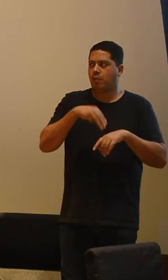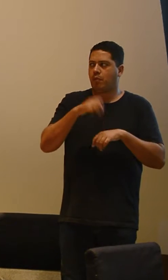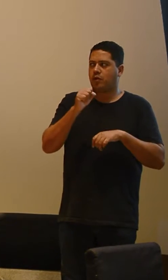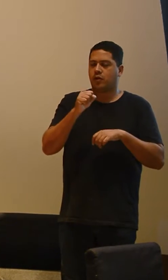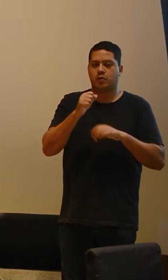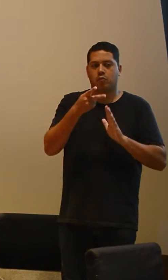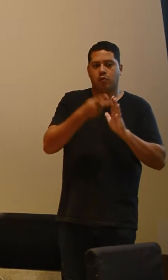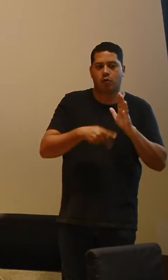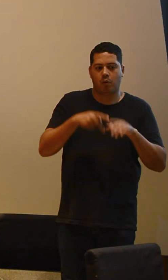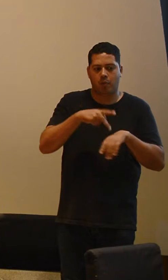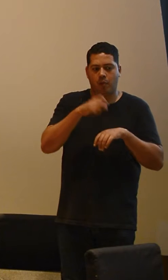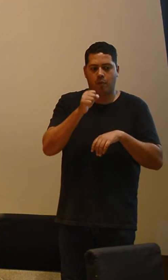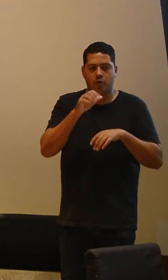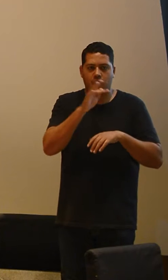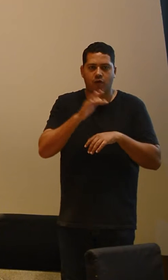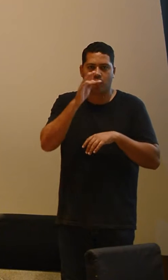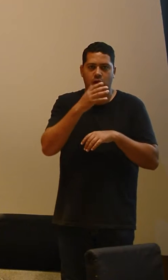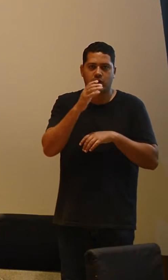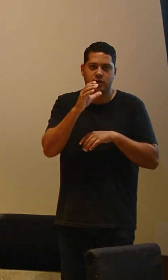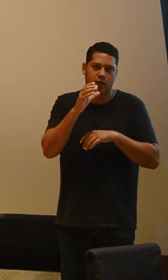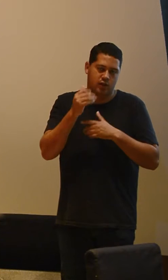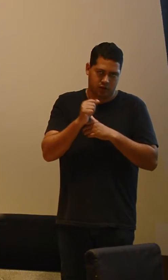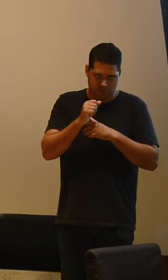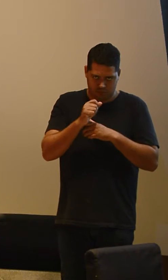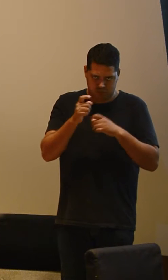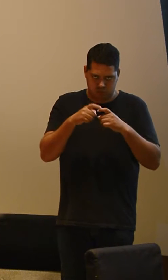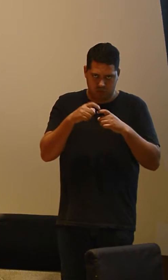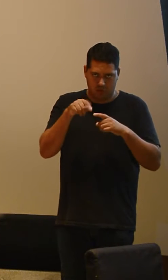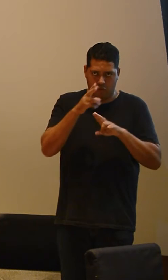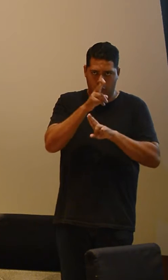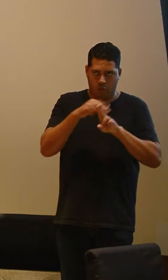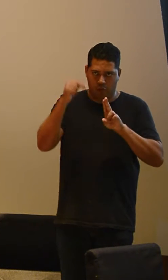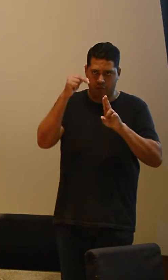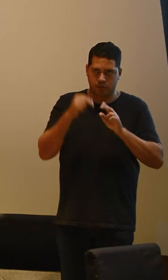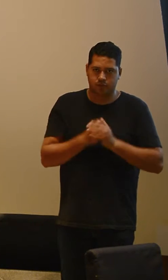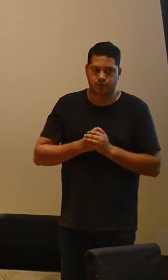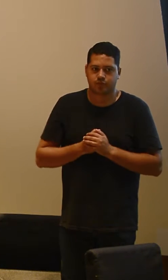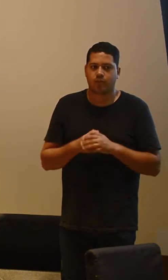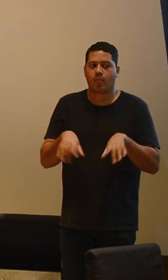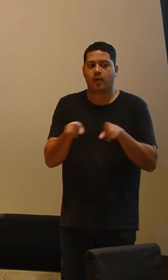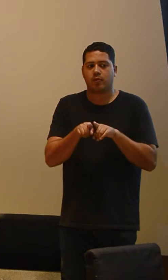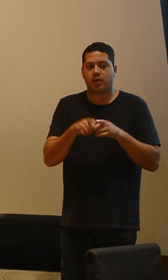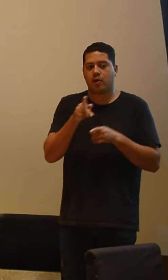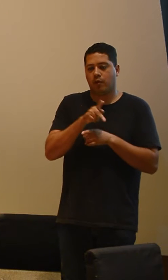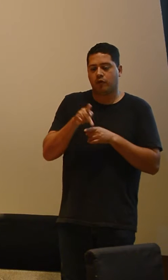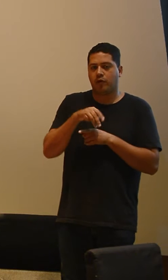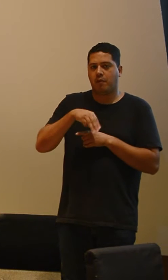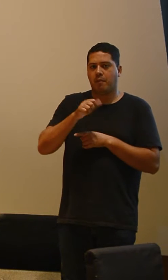pelo Programa de Pós-Graduação da Faculdade de Ciências Médicas da UNB. E também a professora